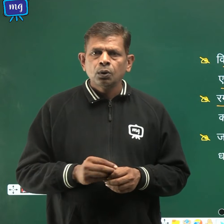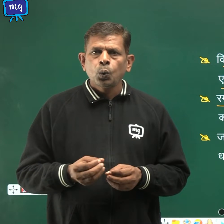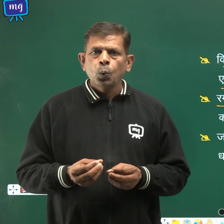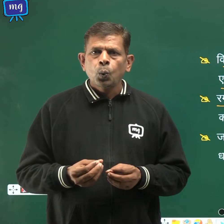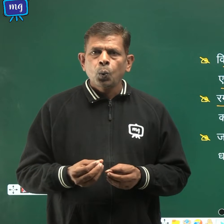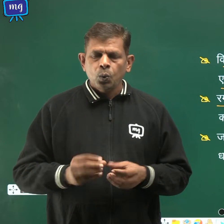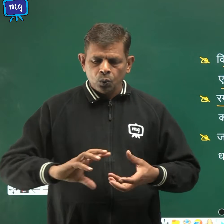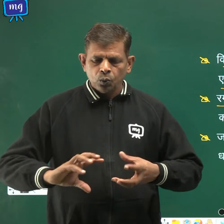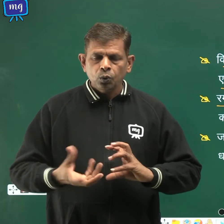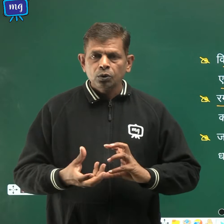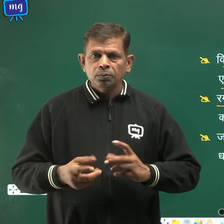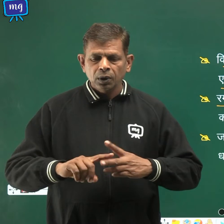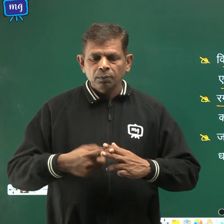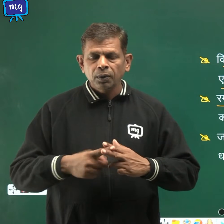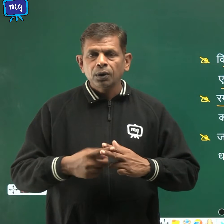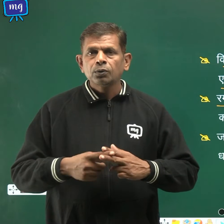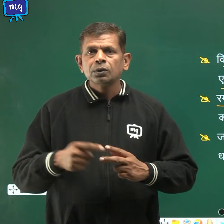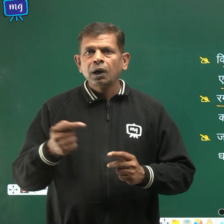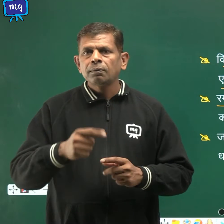उत्पन्न विद्युत आवेशों